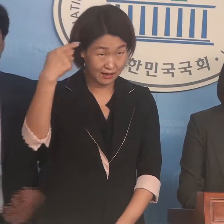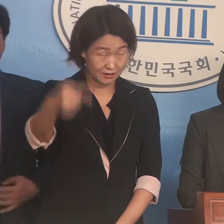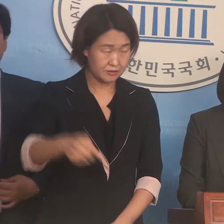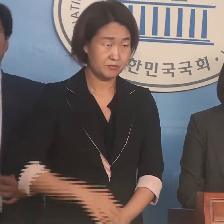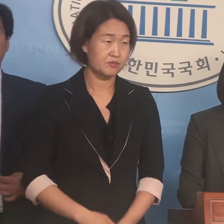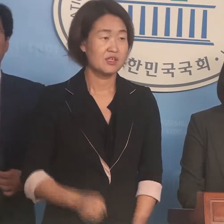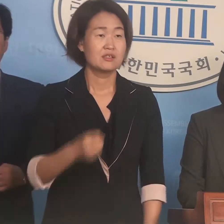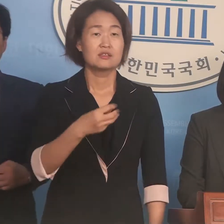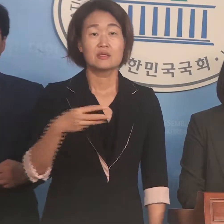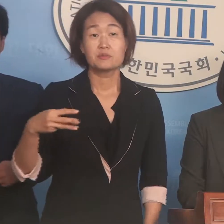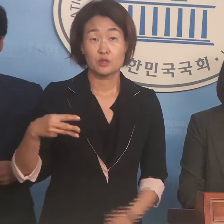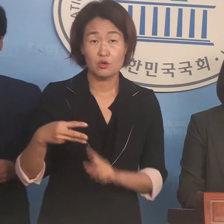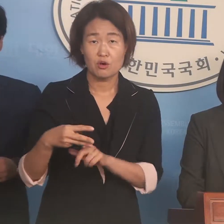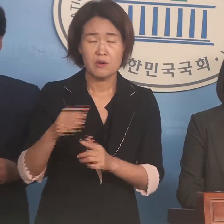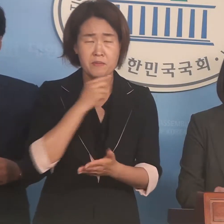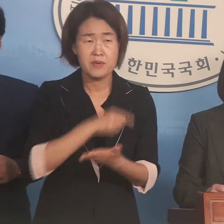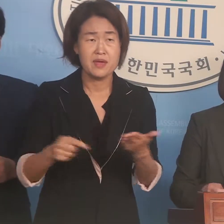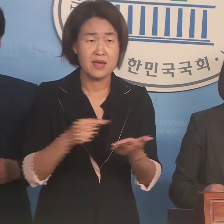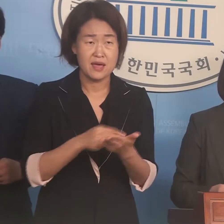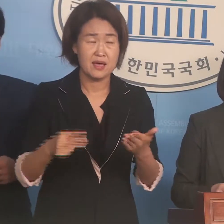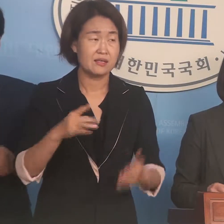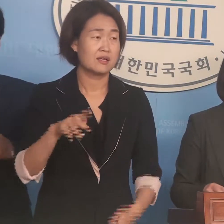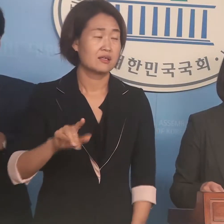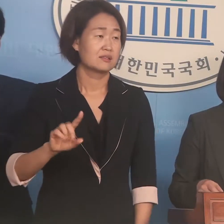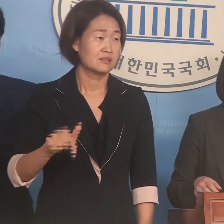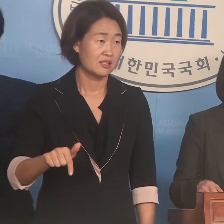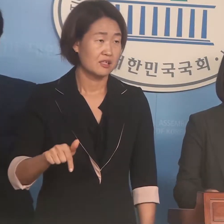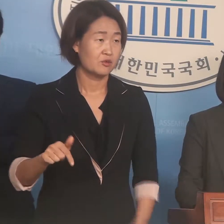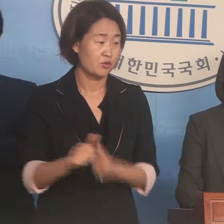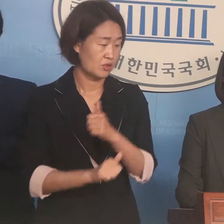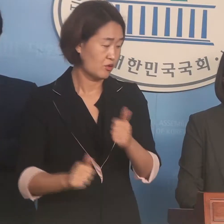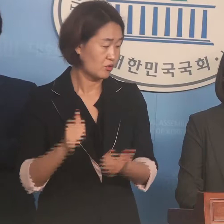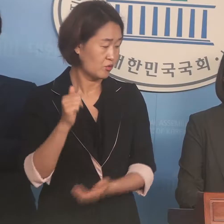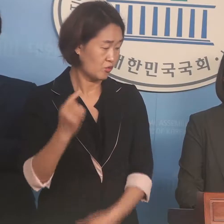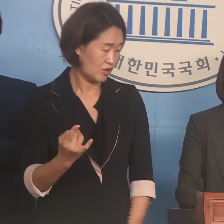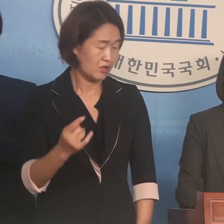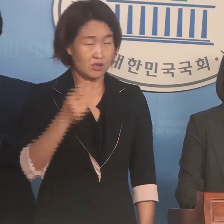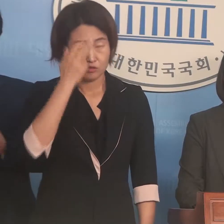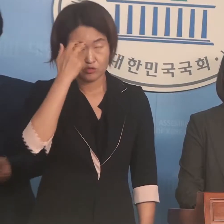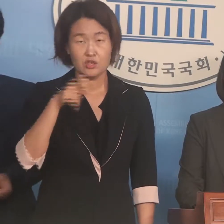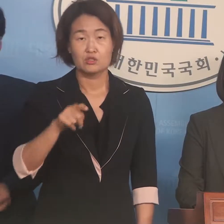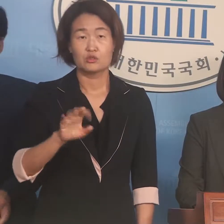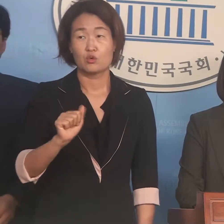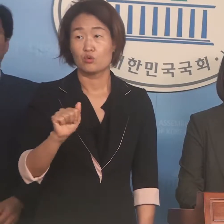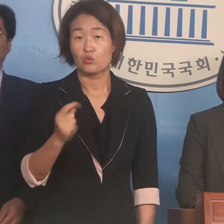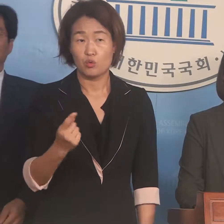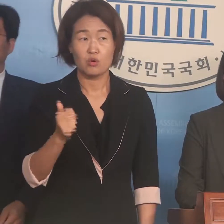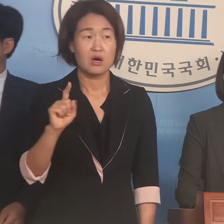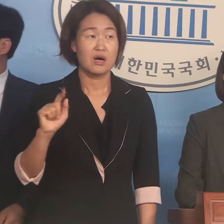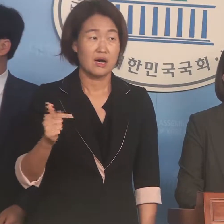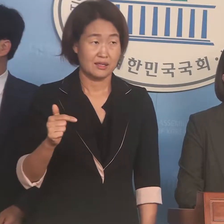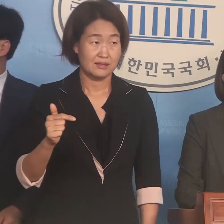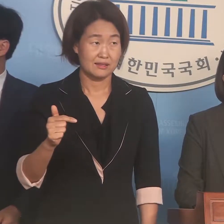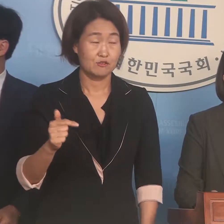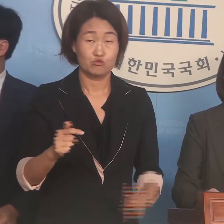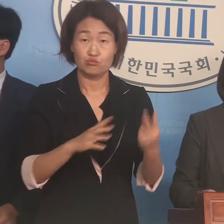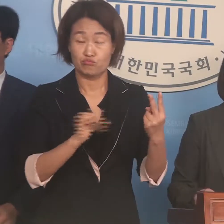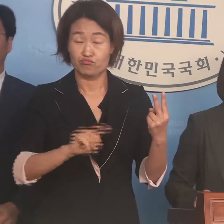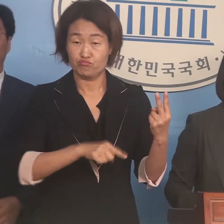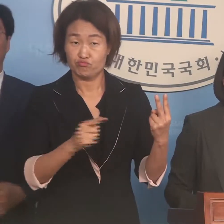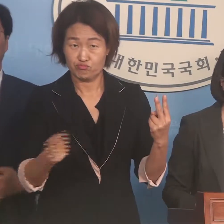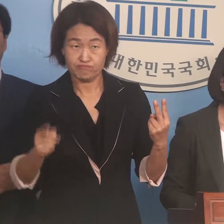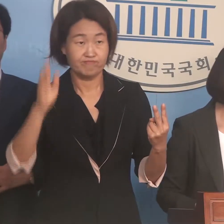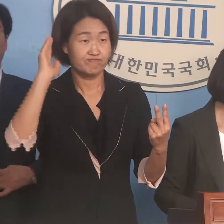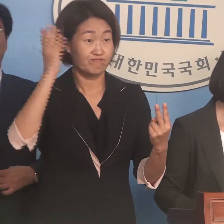다음은 삼성중공업 하도급 피해대책위원회 최성호 위원장과 현대중공업 하도급 피해대책위원회 한익길 위원장의 말씀을 차례로